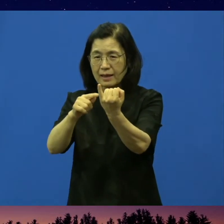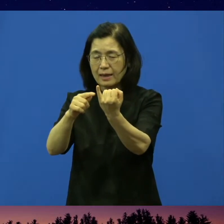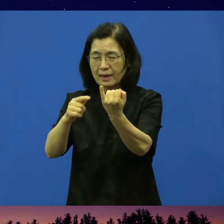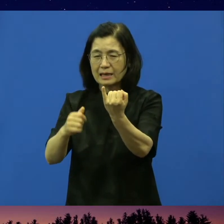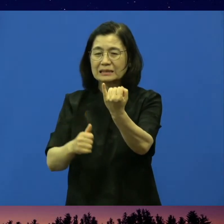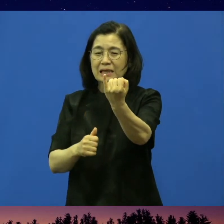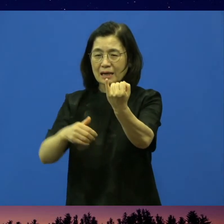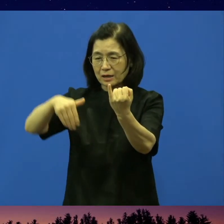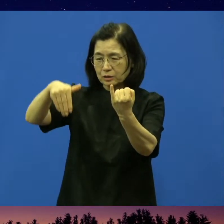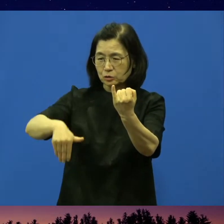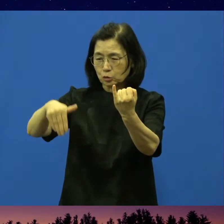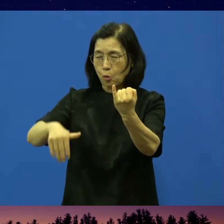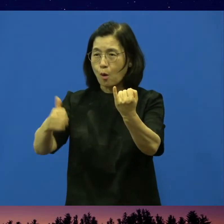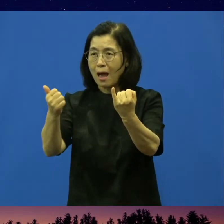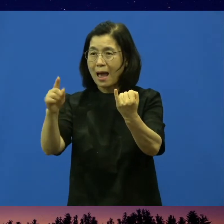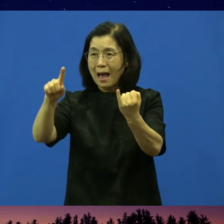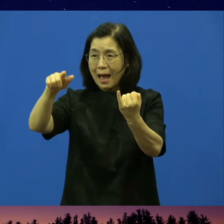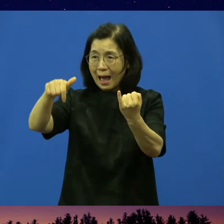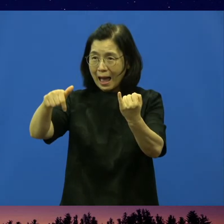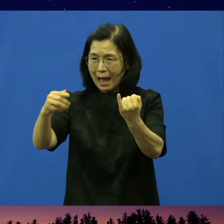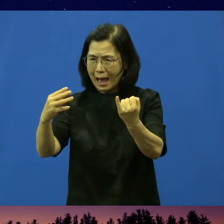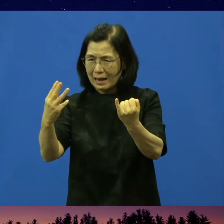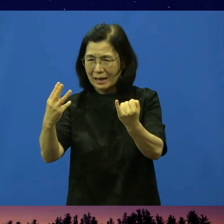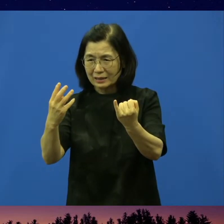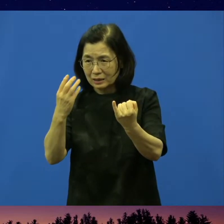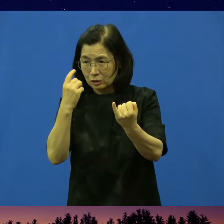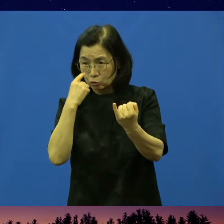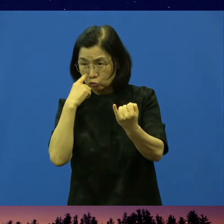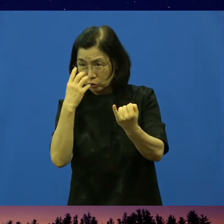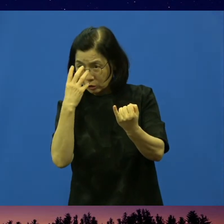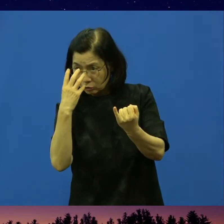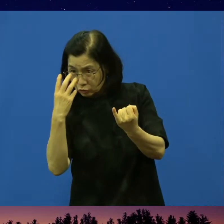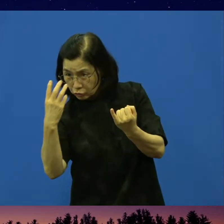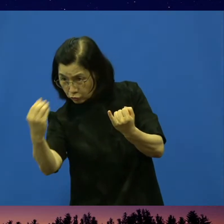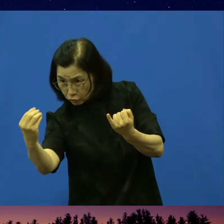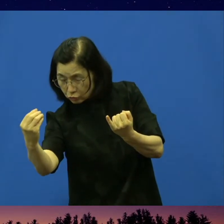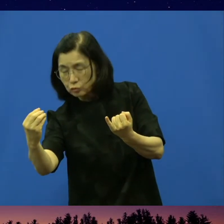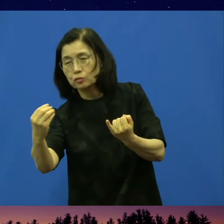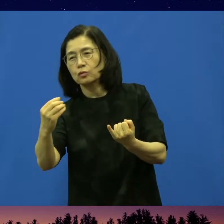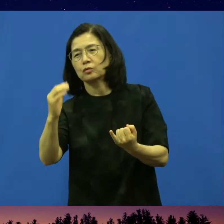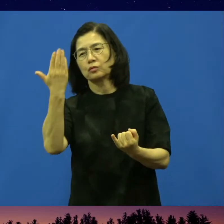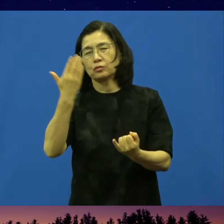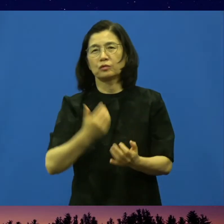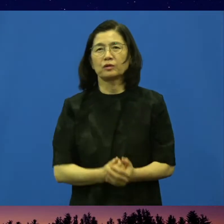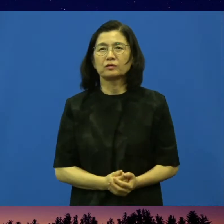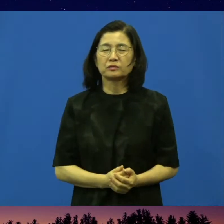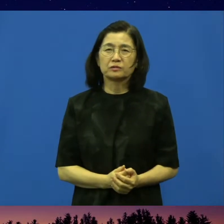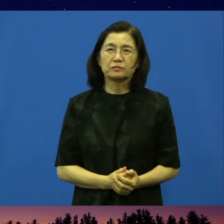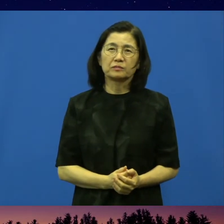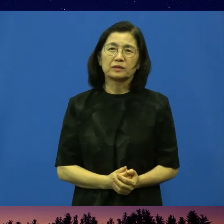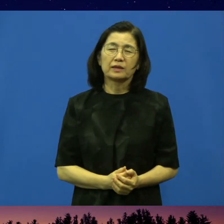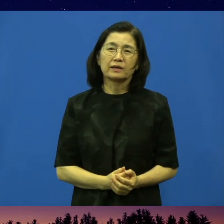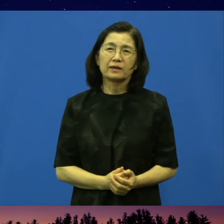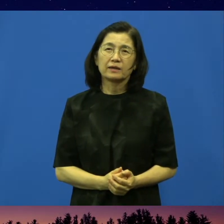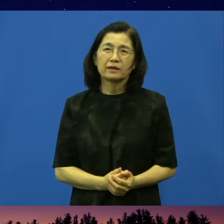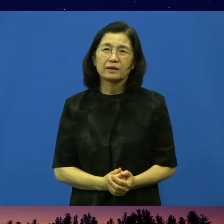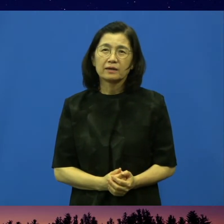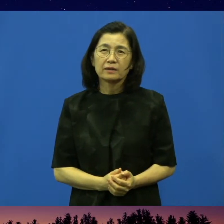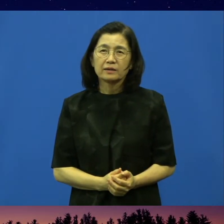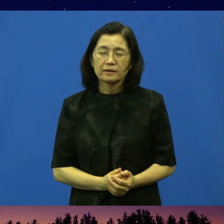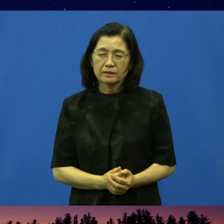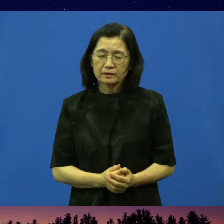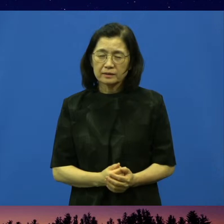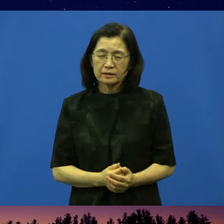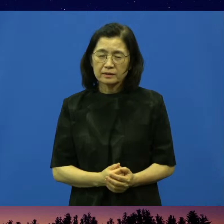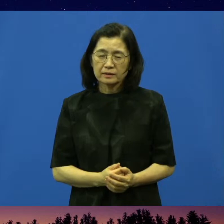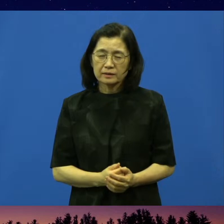손쉬운 길을 선택하는 쇼컷. 우리의 삶이 늘 편리함이 기다리고 있는 쉬운 방법을